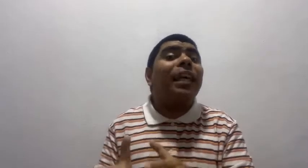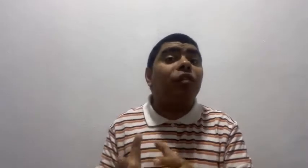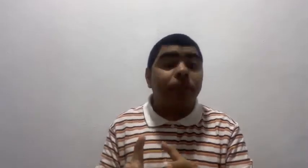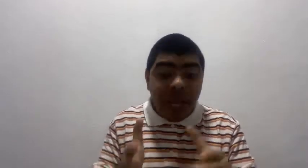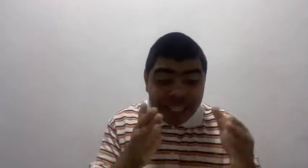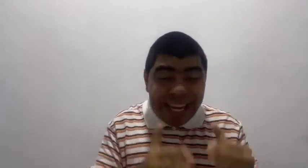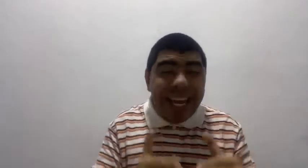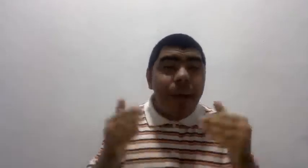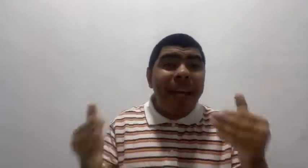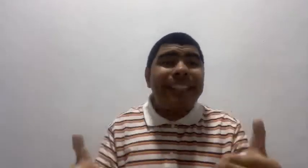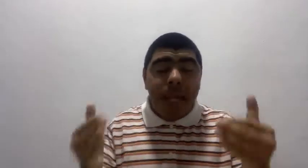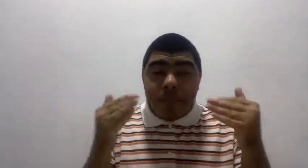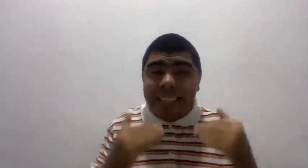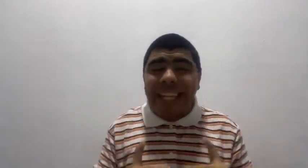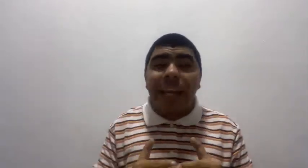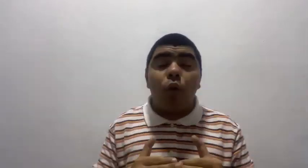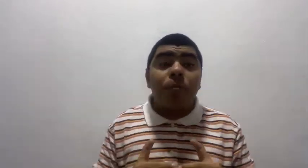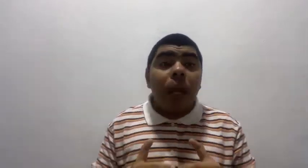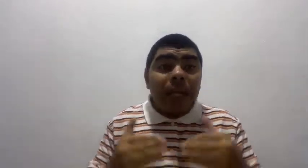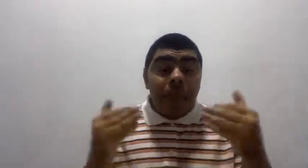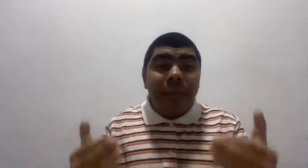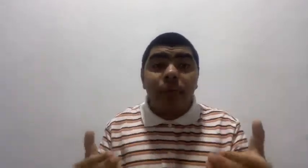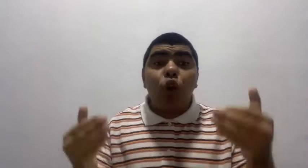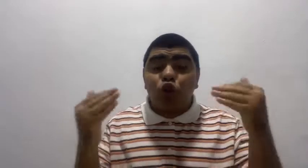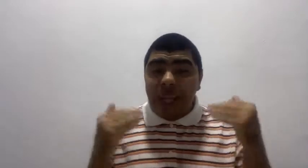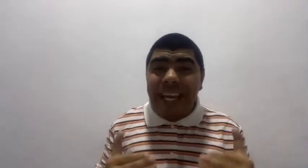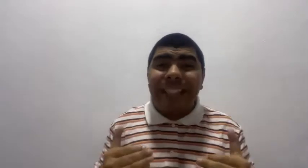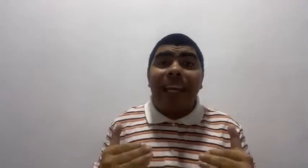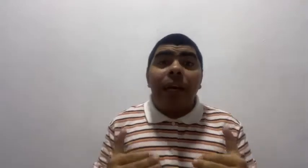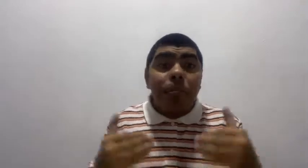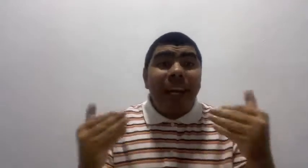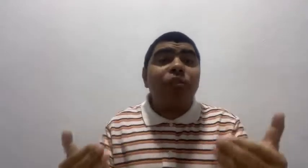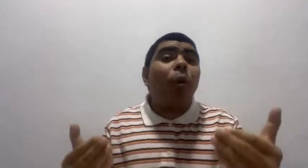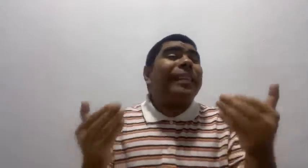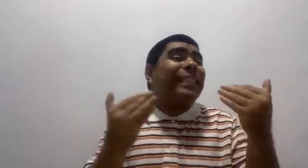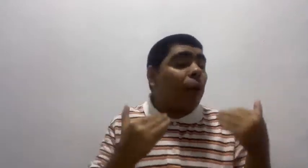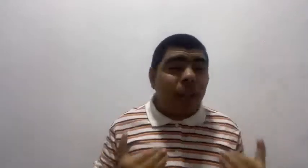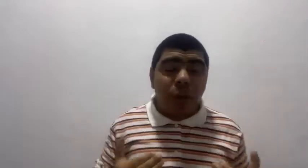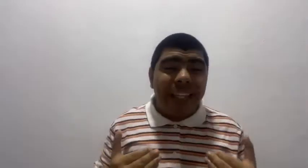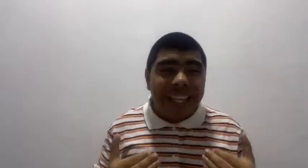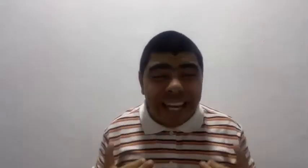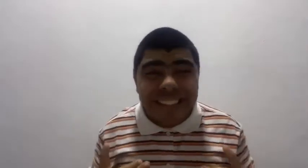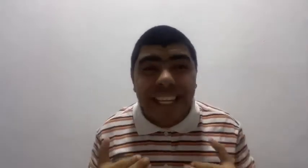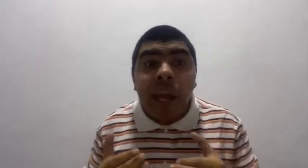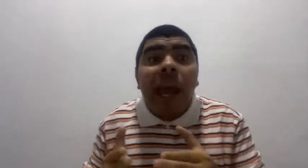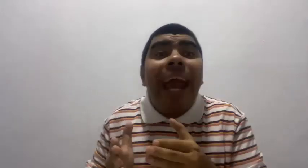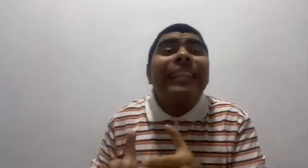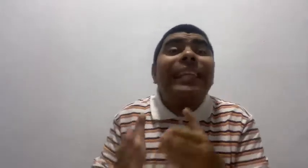dice claramente en Mateo capítulo 7, verso 24 en adelante: el que